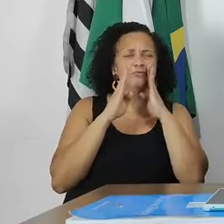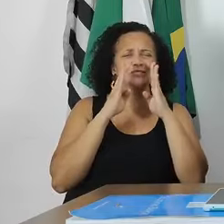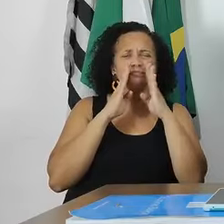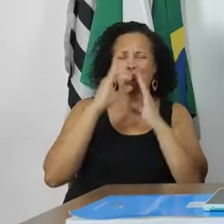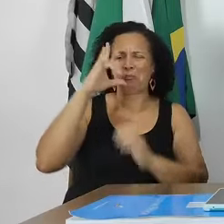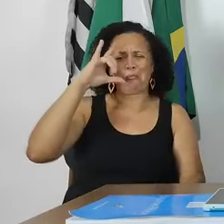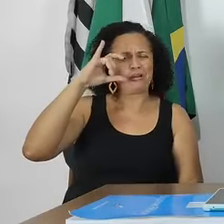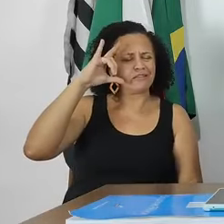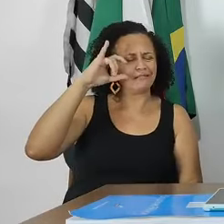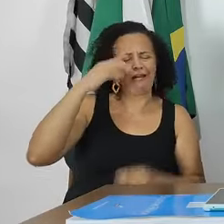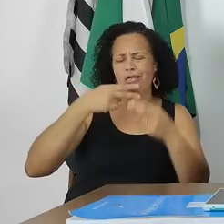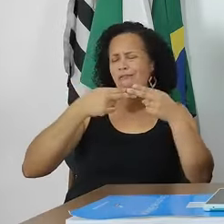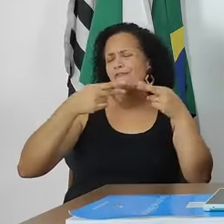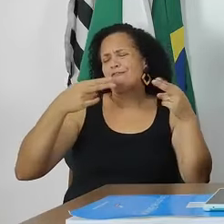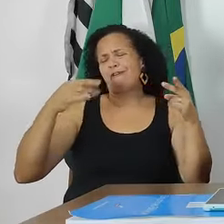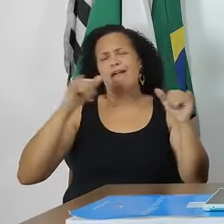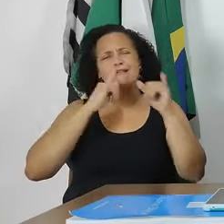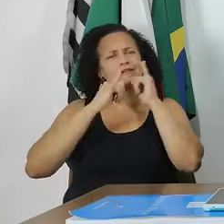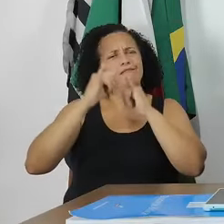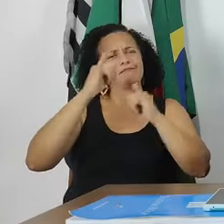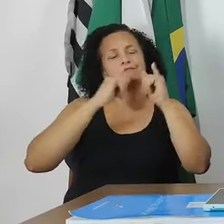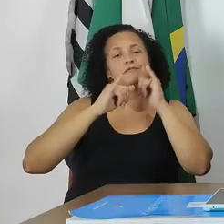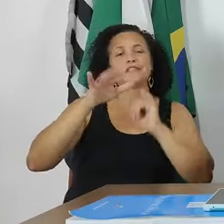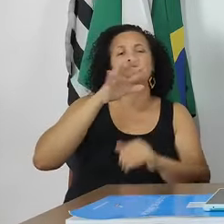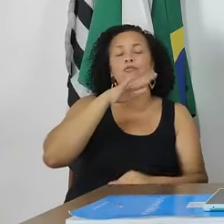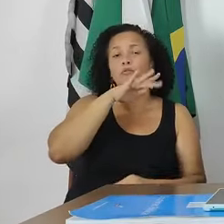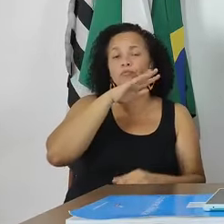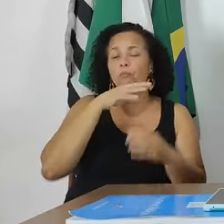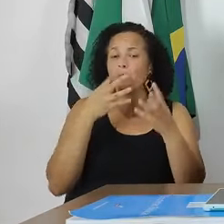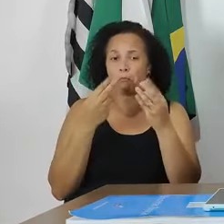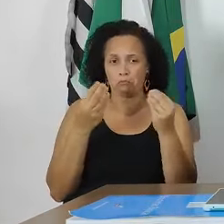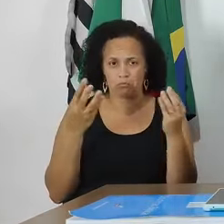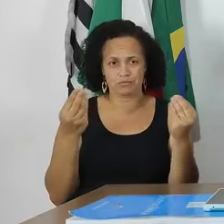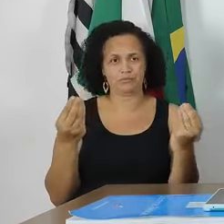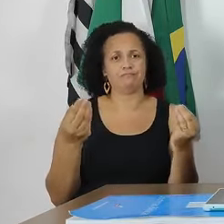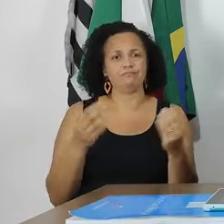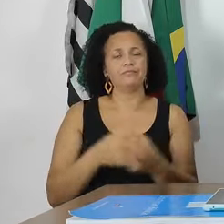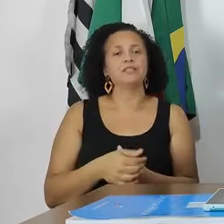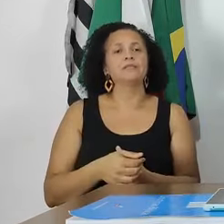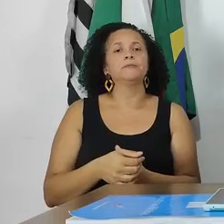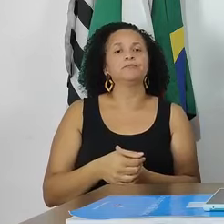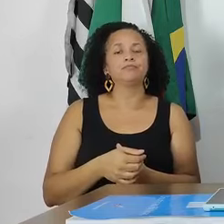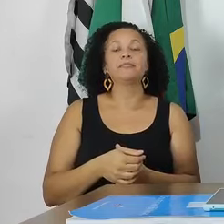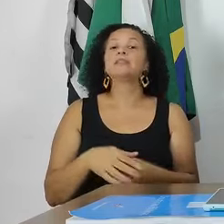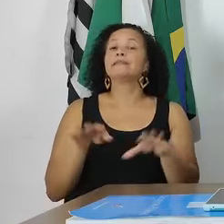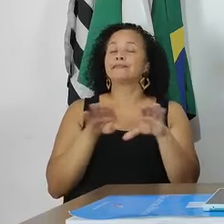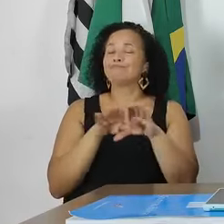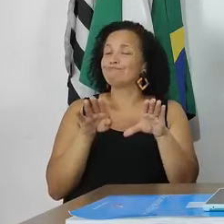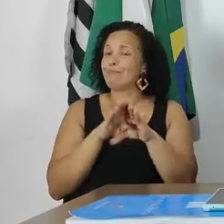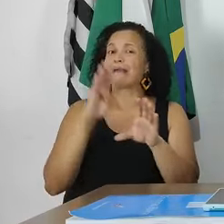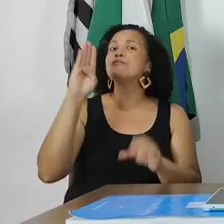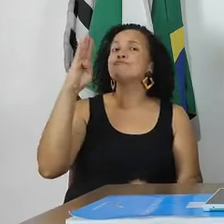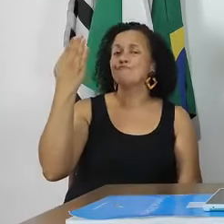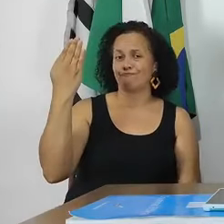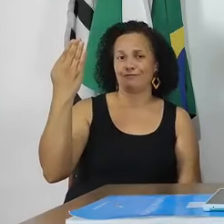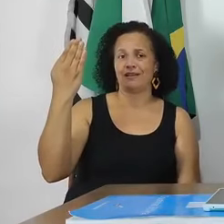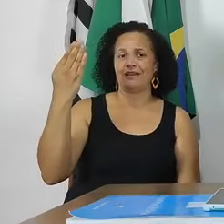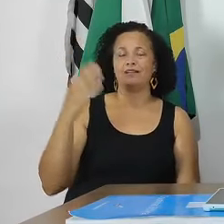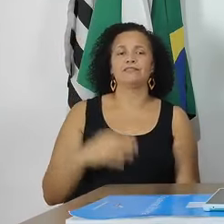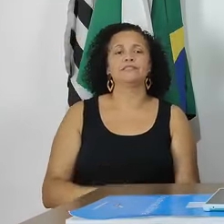somos bombardeados de notícias. Então, e muitas delas não são verdadeiras e a gente acaba